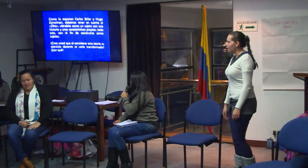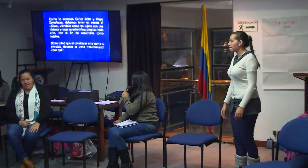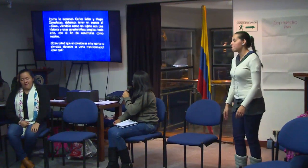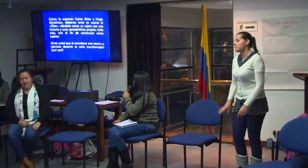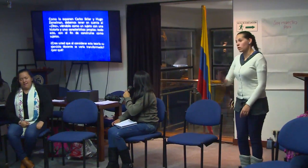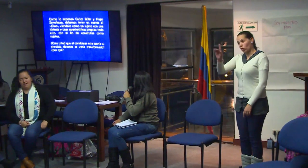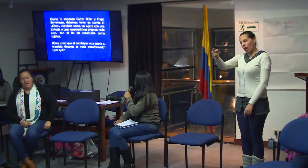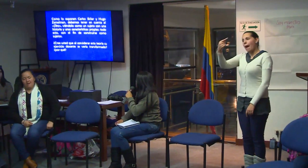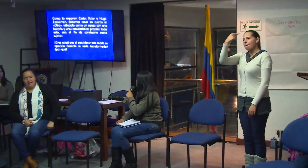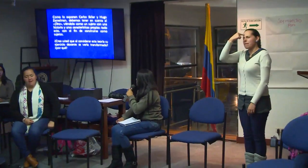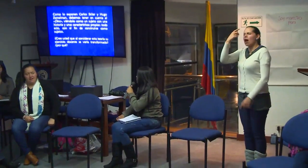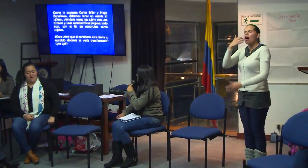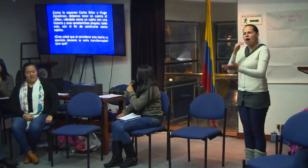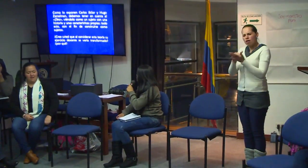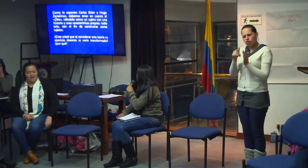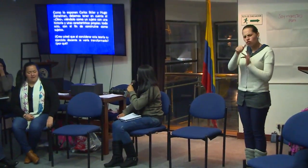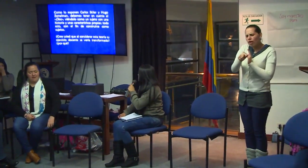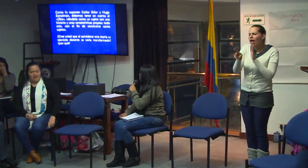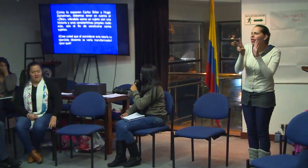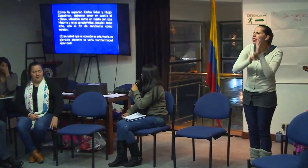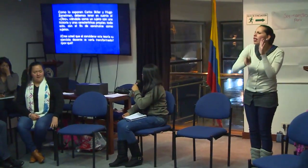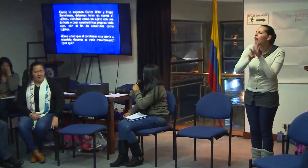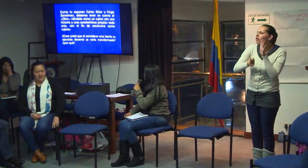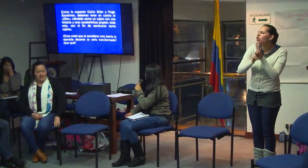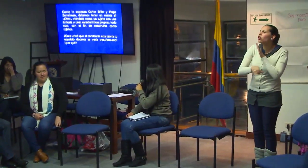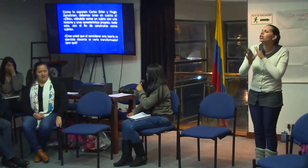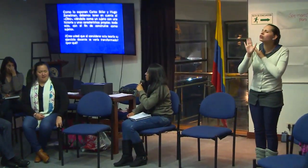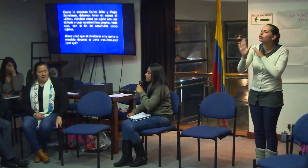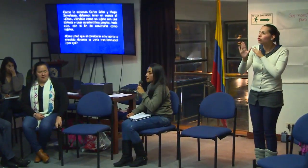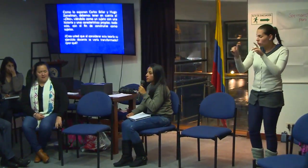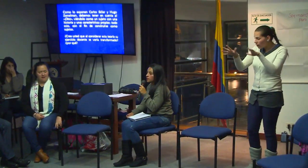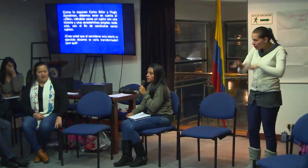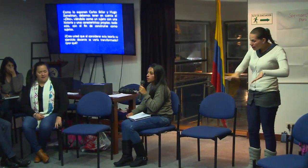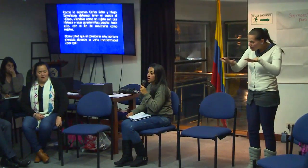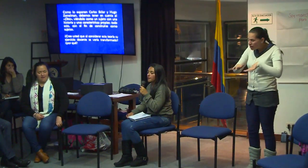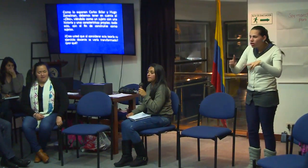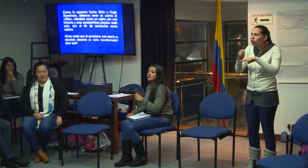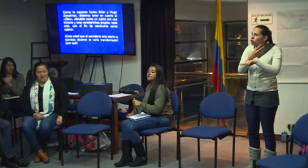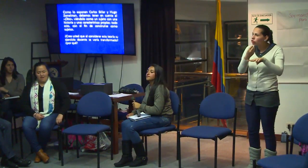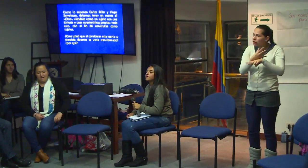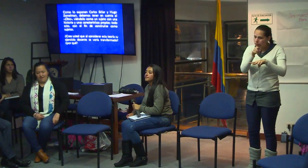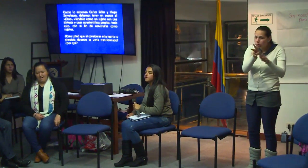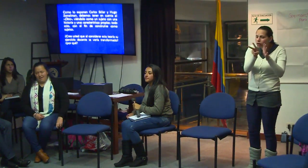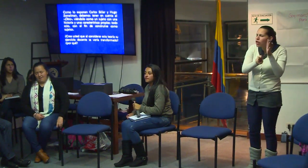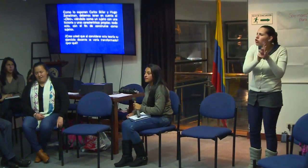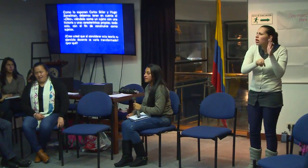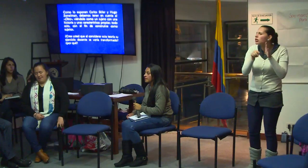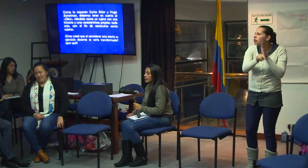¿Cree usted que al considerar esta teoría su ejercicio docente se vería transformado? ¿Por qué?